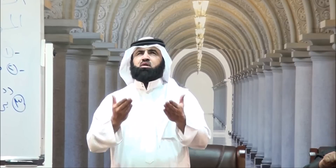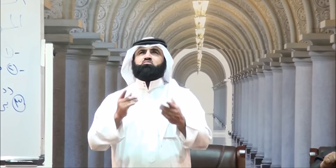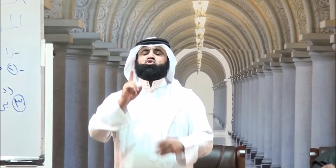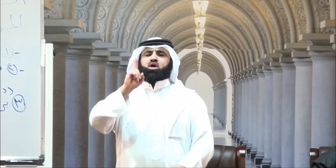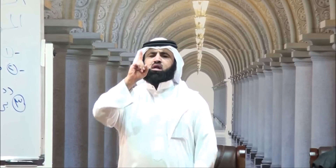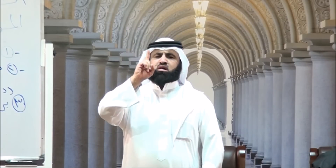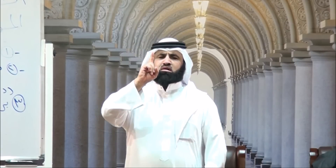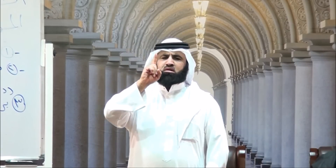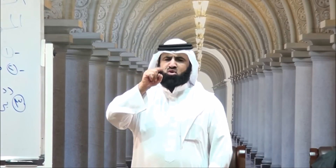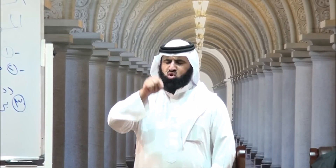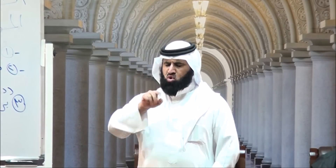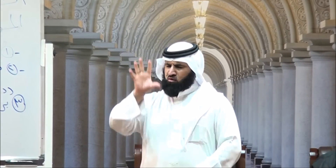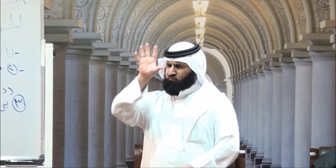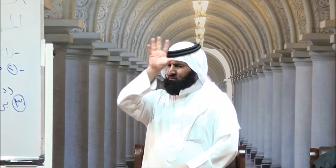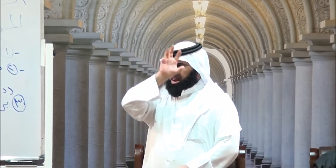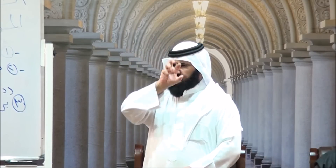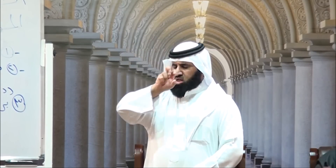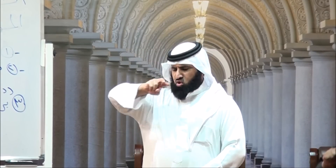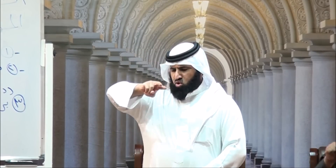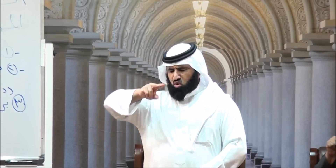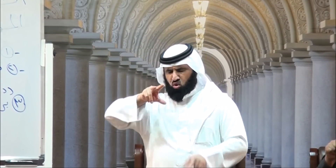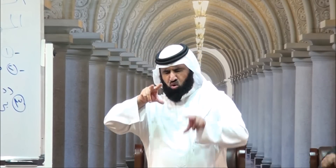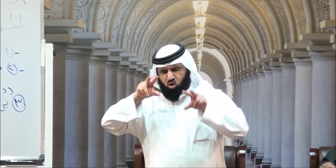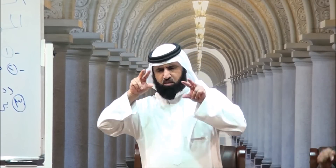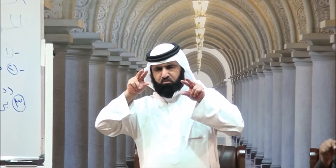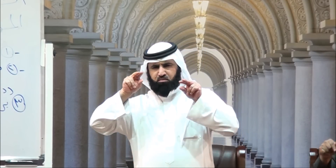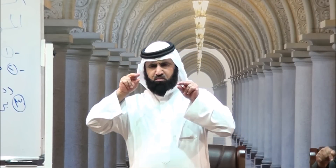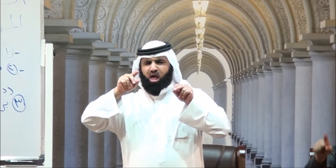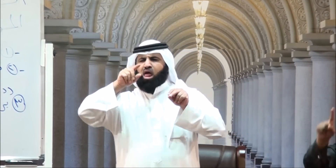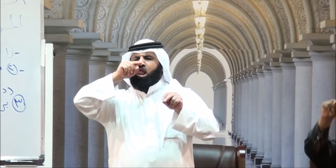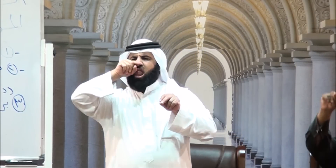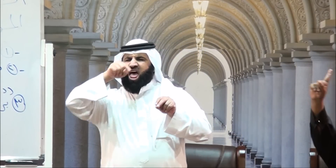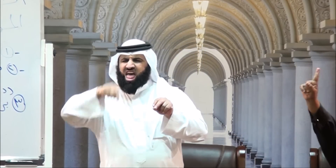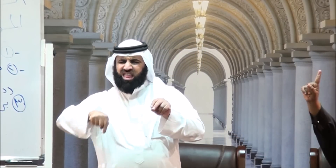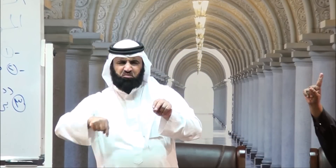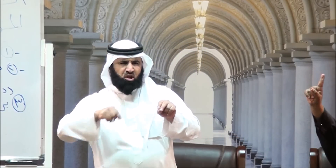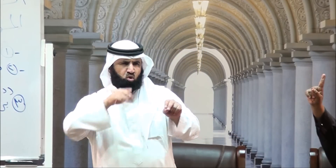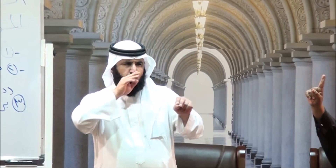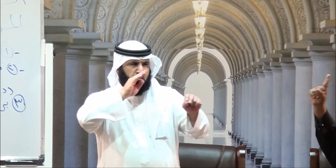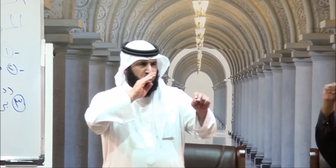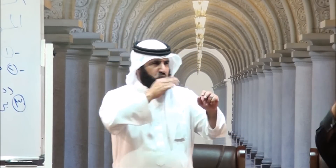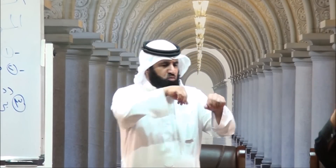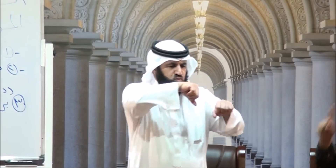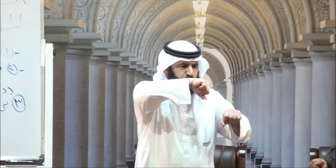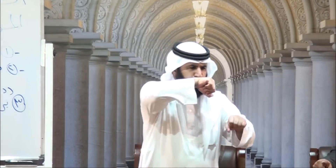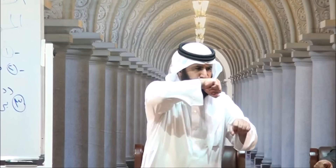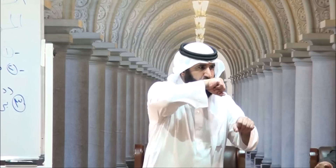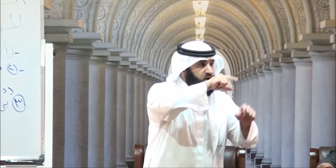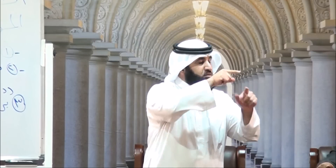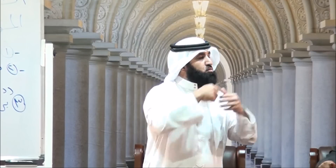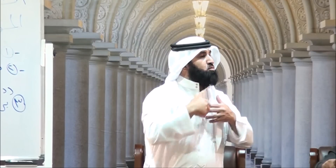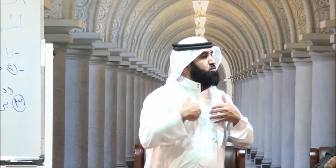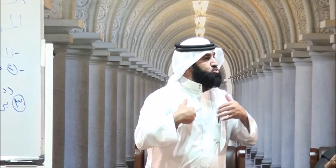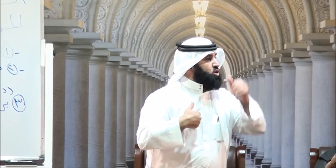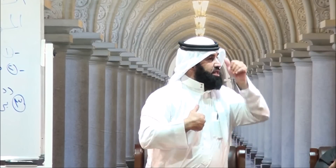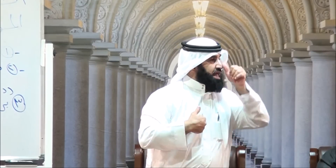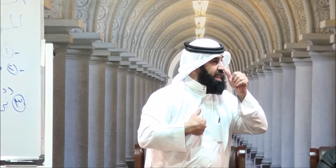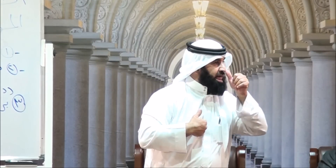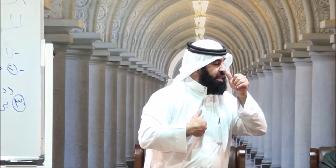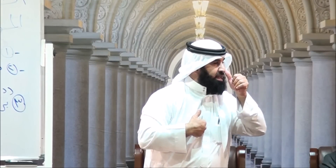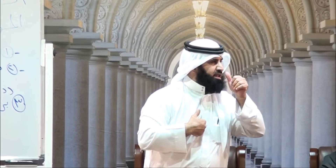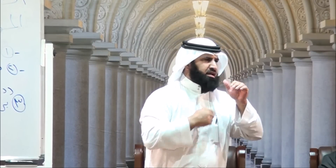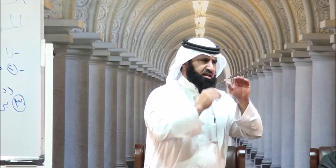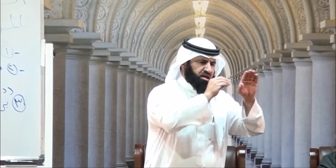أن ما ننام هذا اليوم إلا والدينا علينا راضين، نرضيهم.